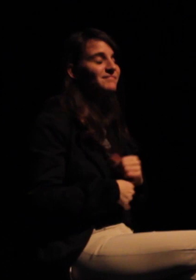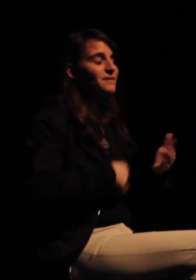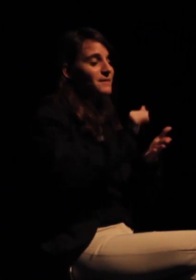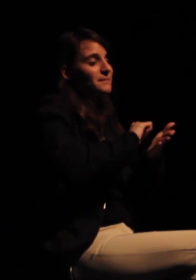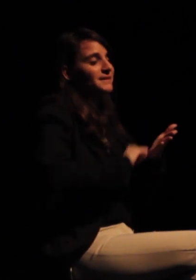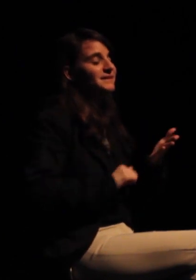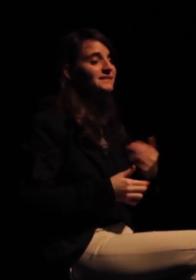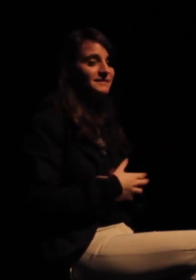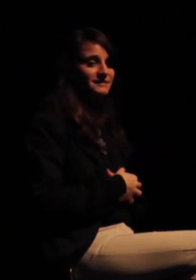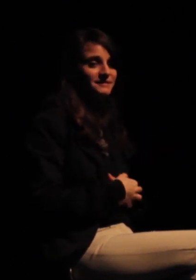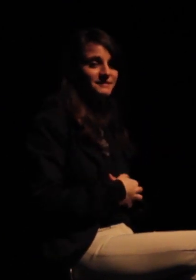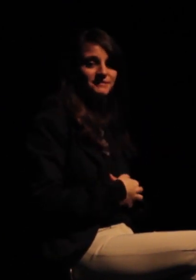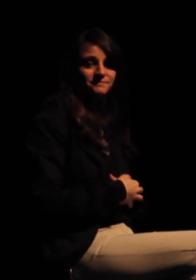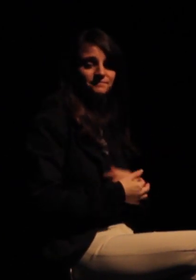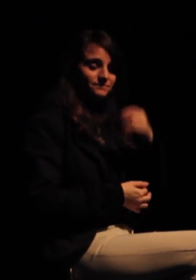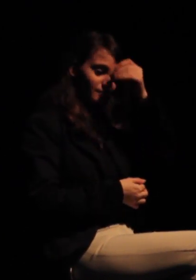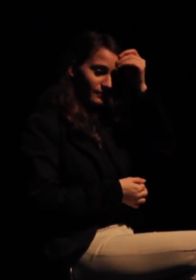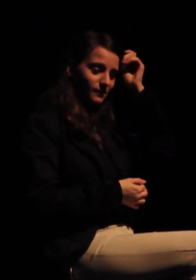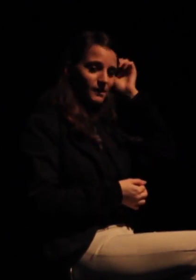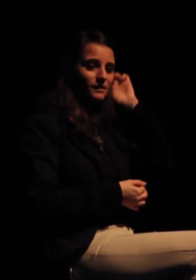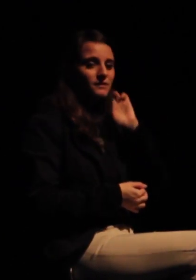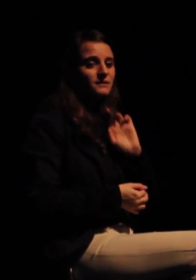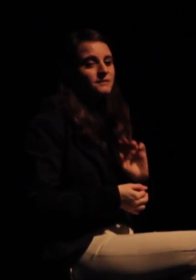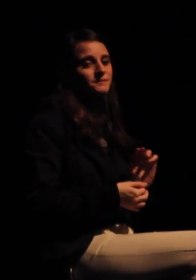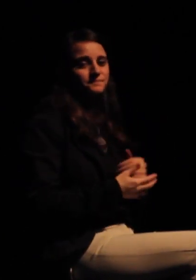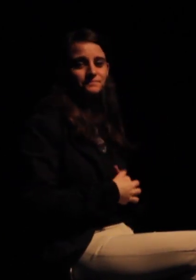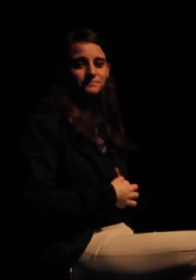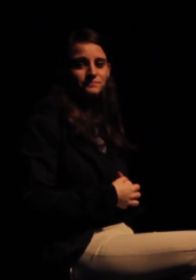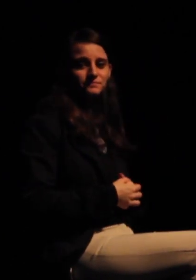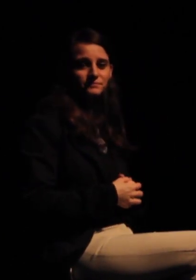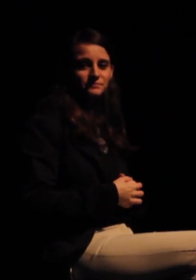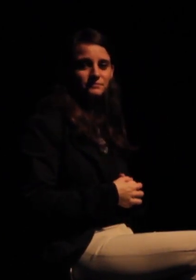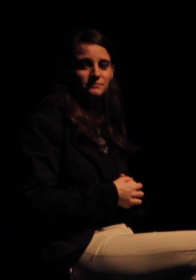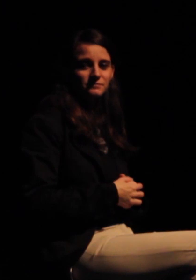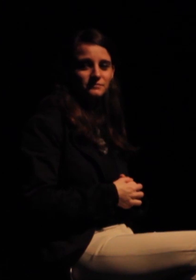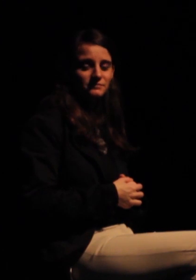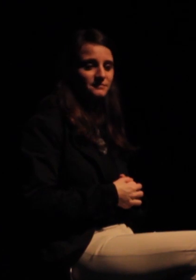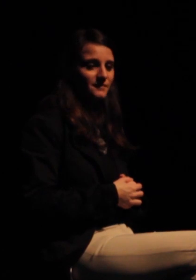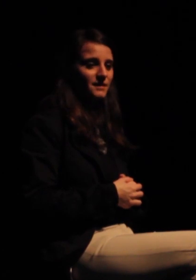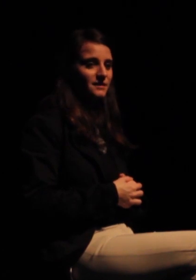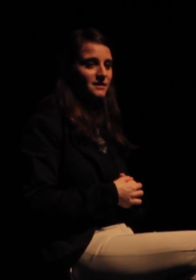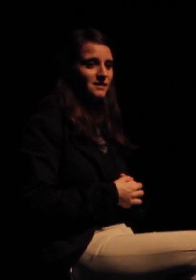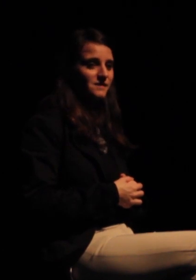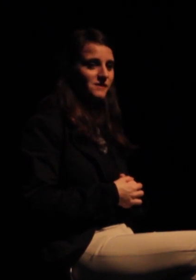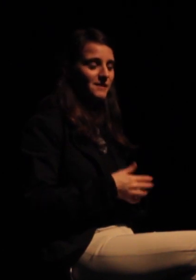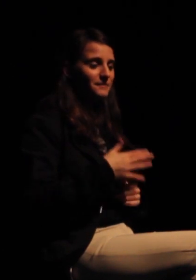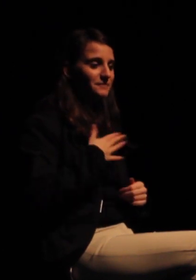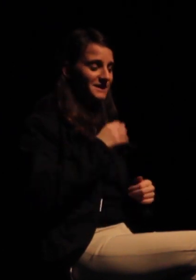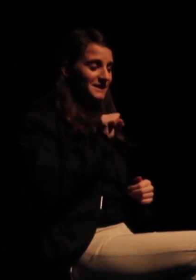na sua casa para ver como é a vida do escritor, para ver se dá certo, se a minha casa é certa, a minha relação com as